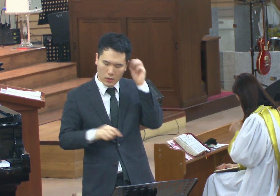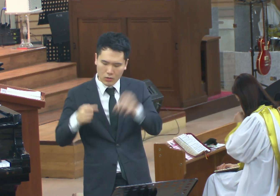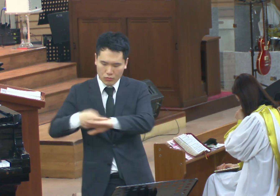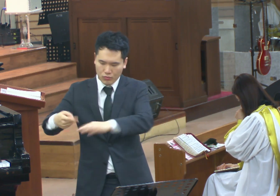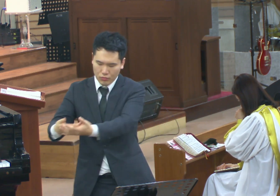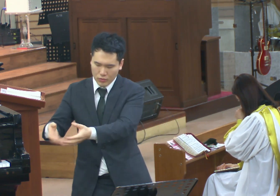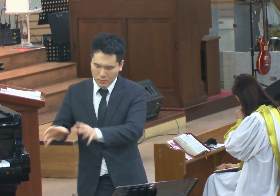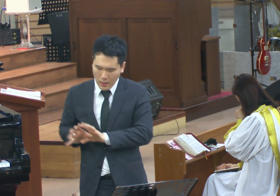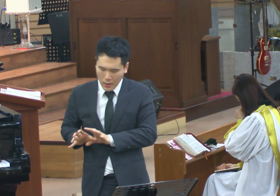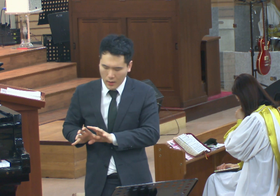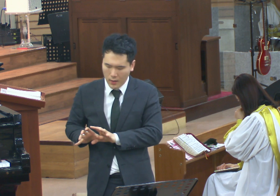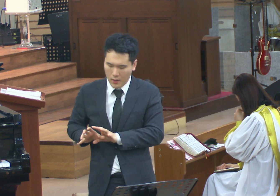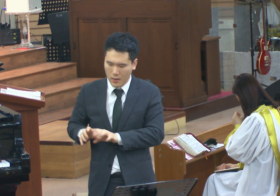때가 되면 보내야 돼요.